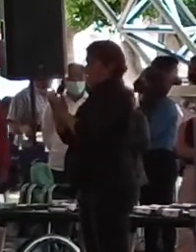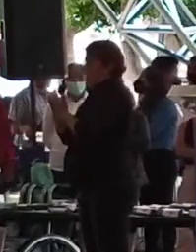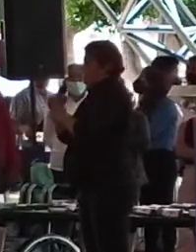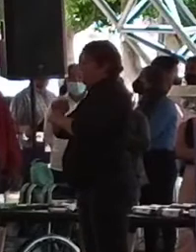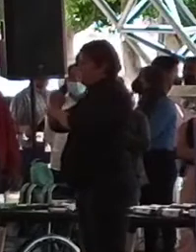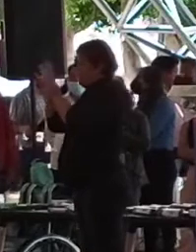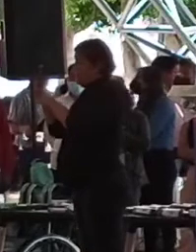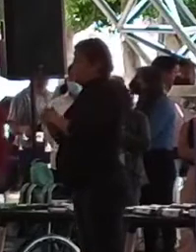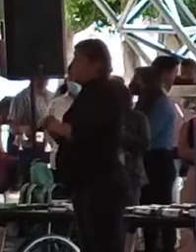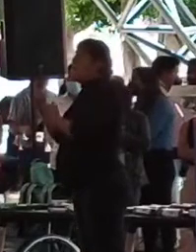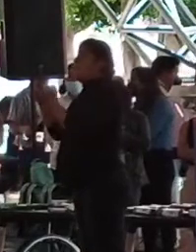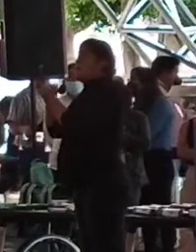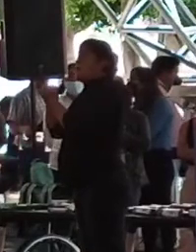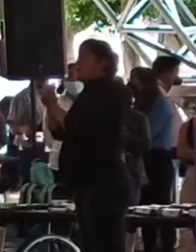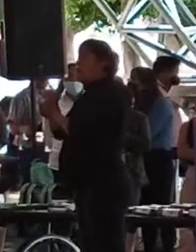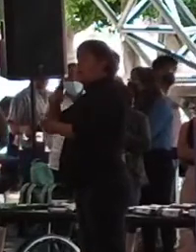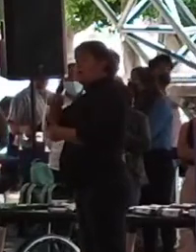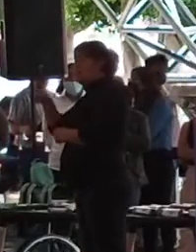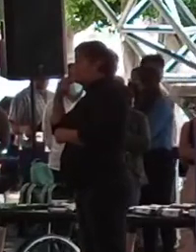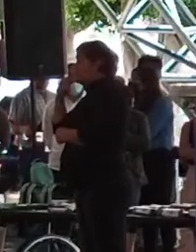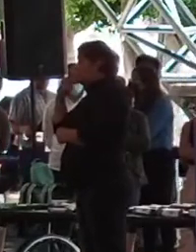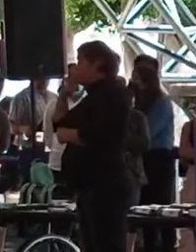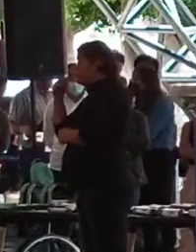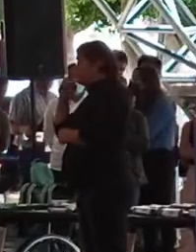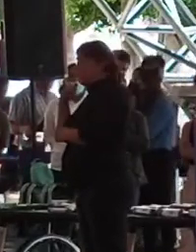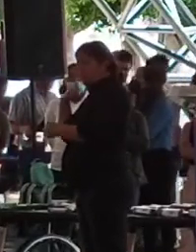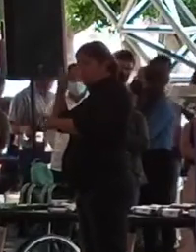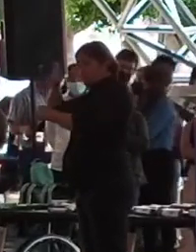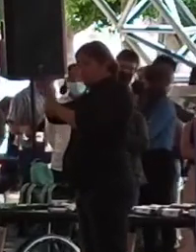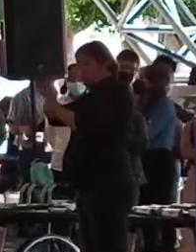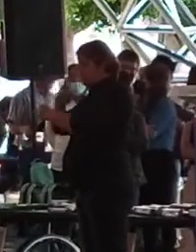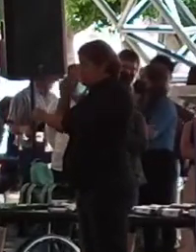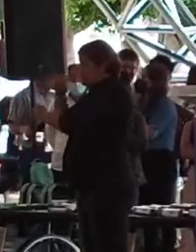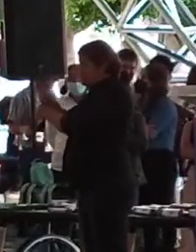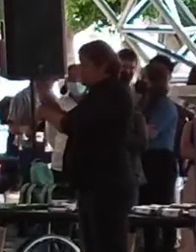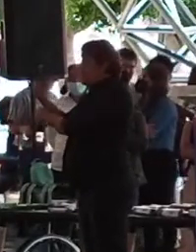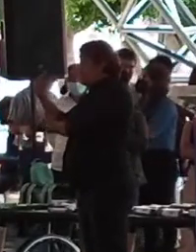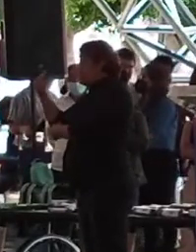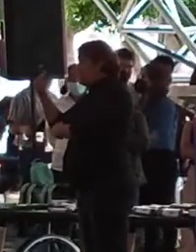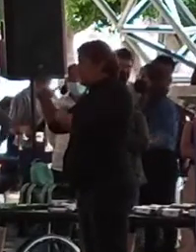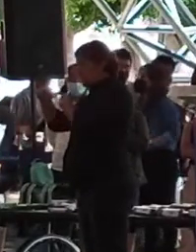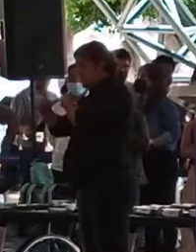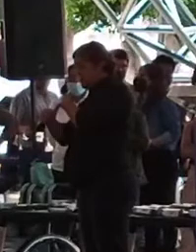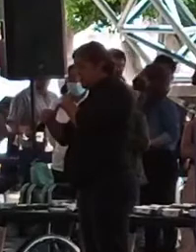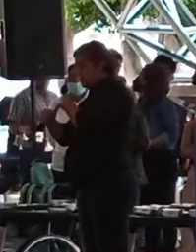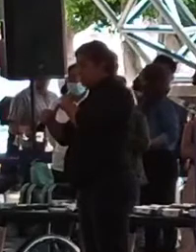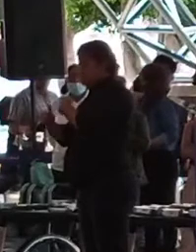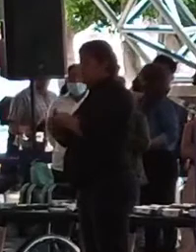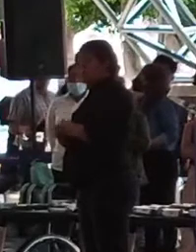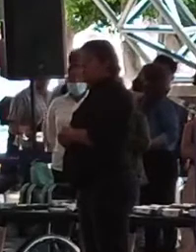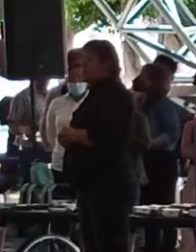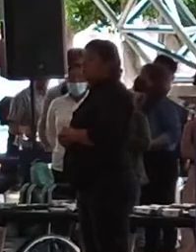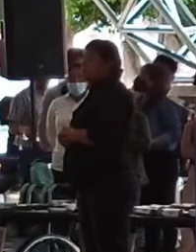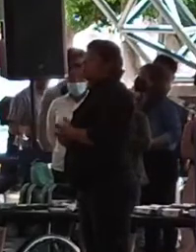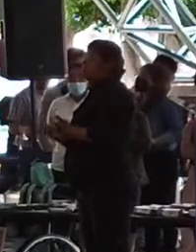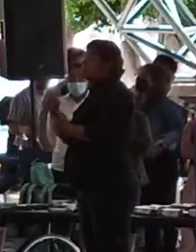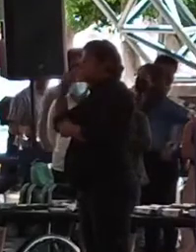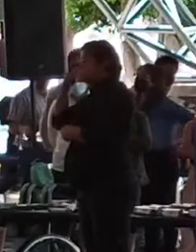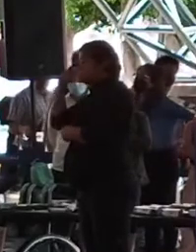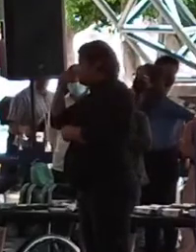hemos encontrado a muchos niños y a niñas que requieren cirugías, que necesitan operarse de